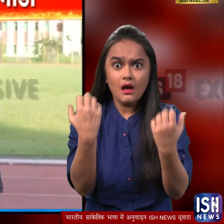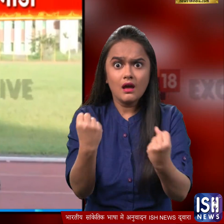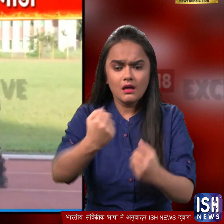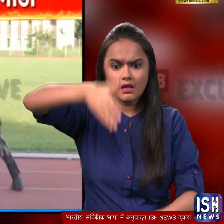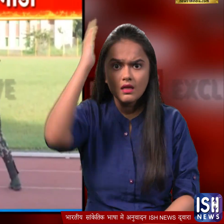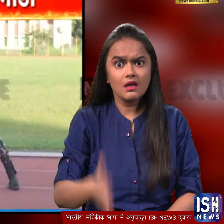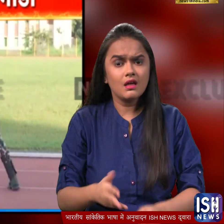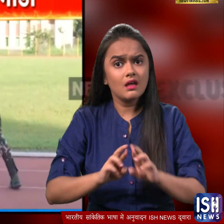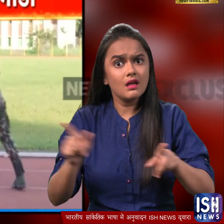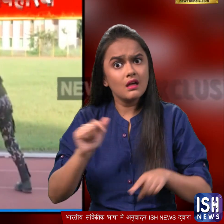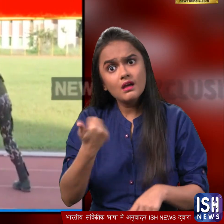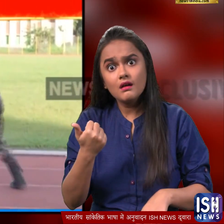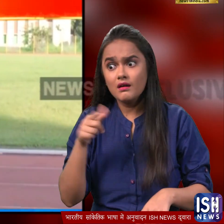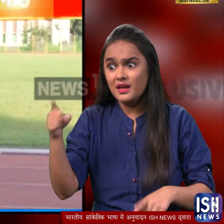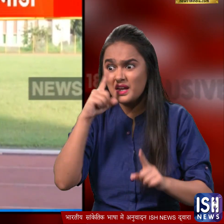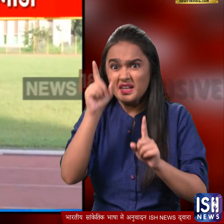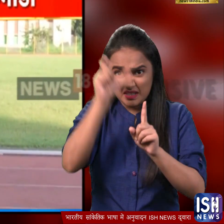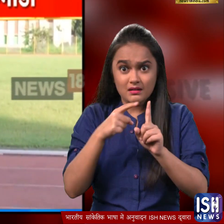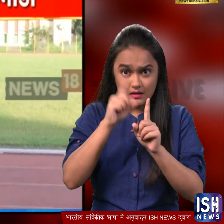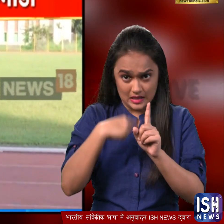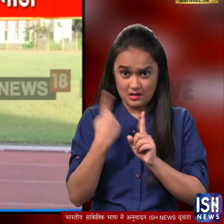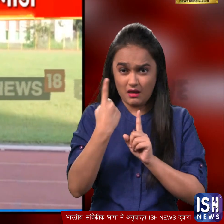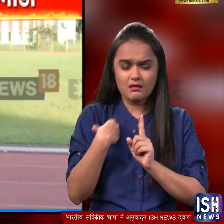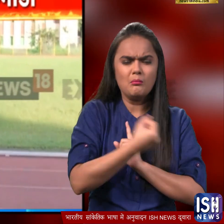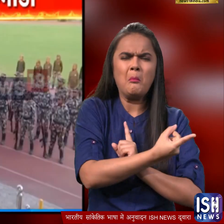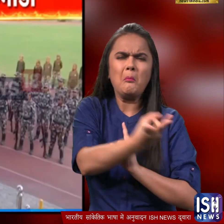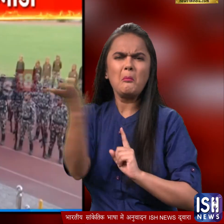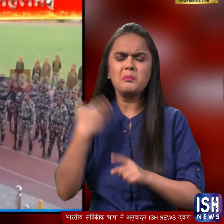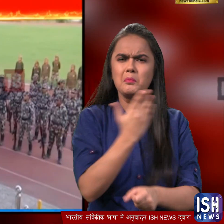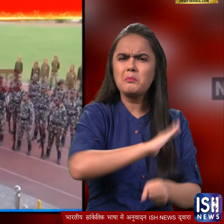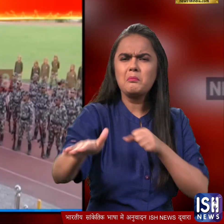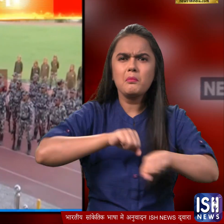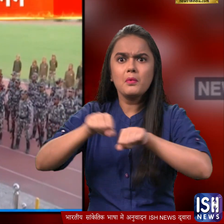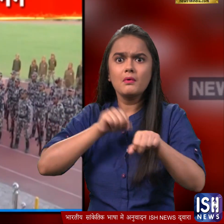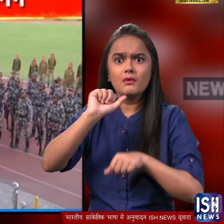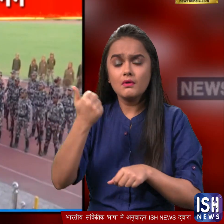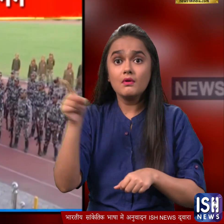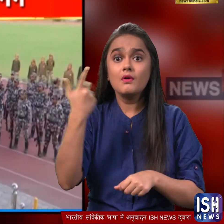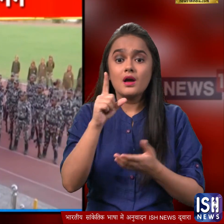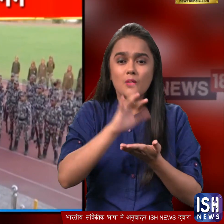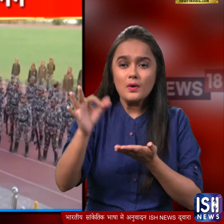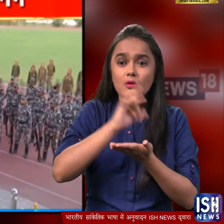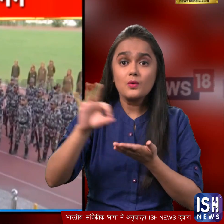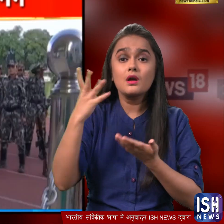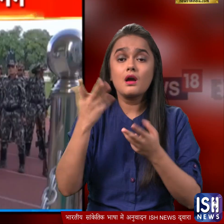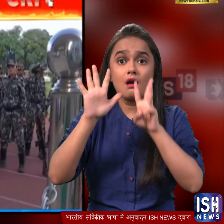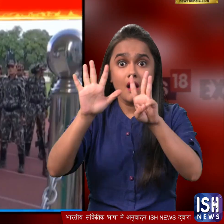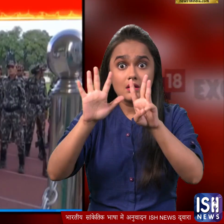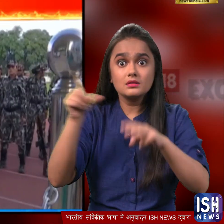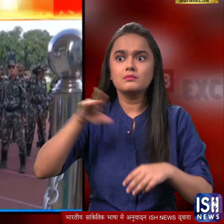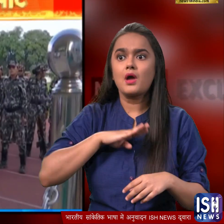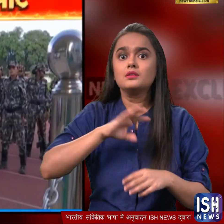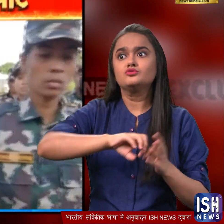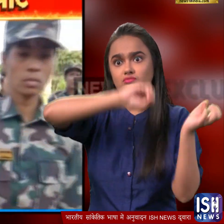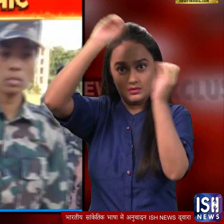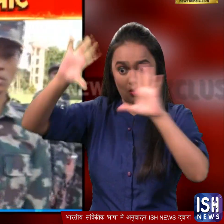तोड़ दिया। एक एक कमांडो एक साथ कई दुश्मनों को ढेर करने का दम रखती है। बिहार पुलिस ने इन लड़कियों को 8 हफ्ते की ट्रेनिंग के लिए